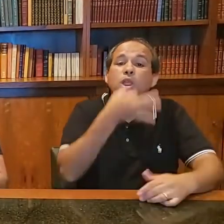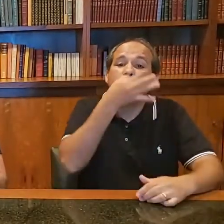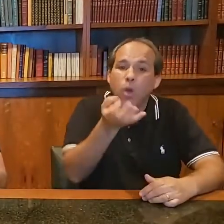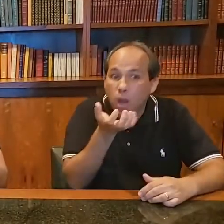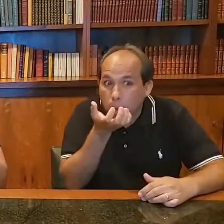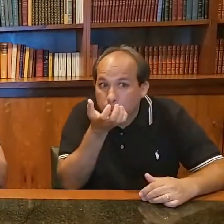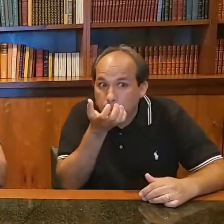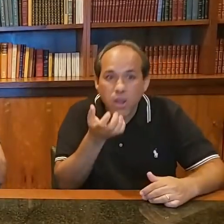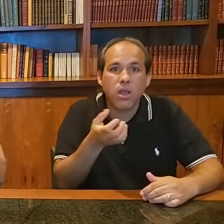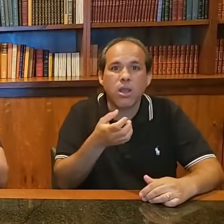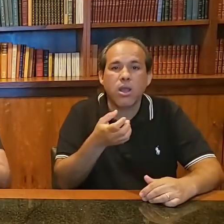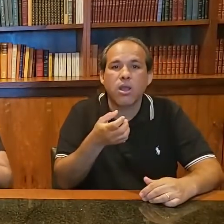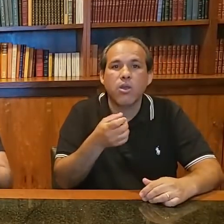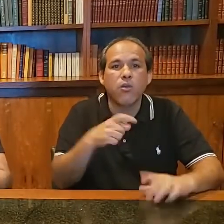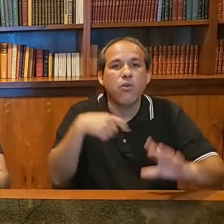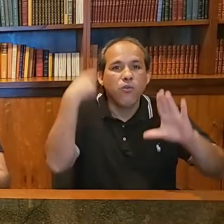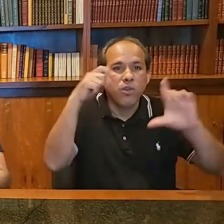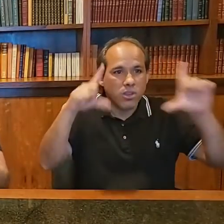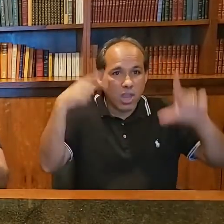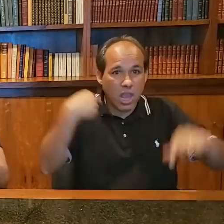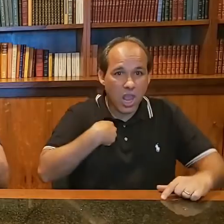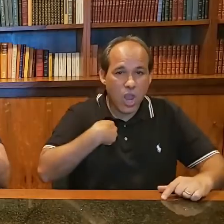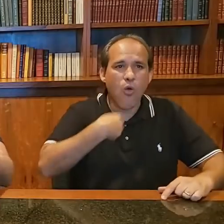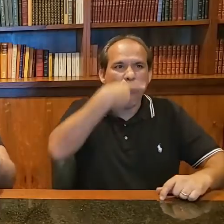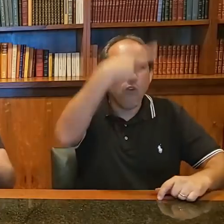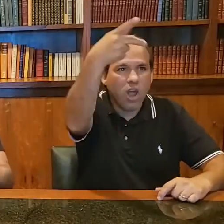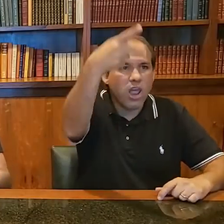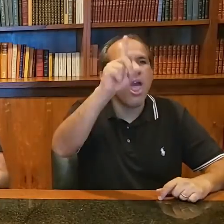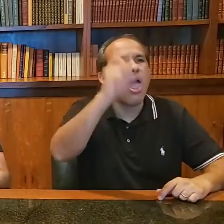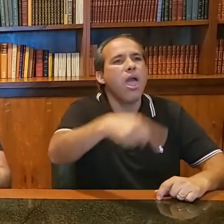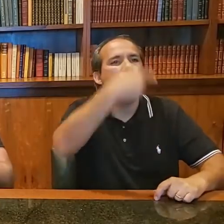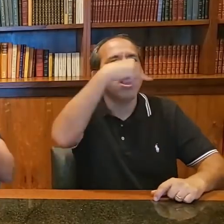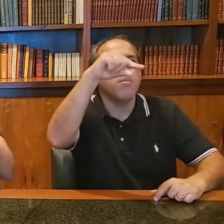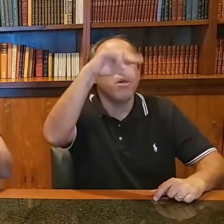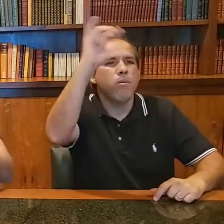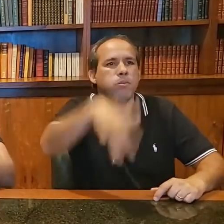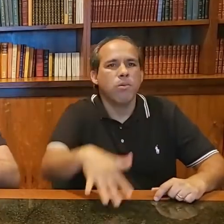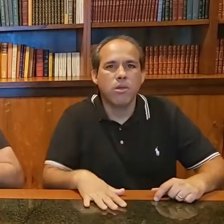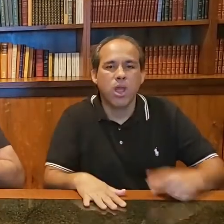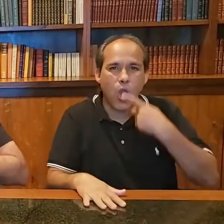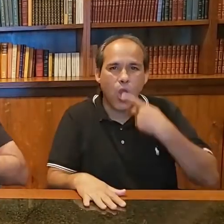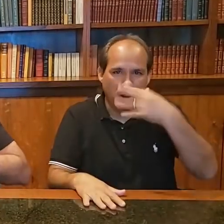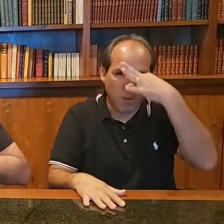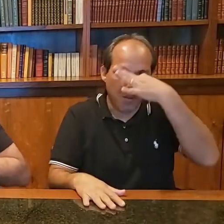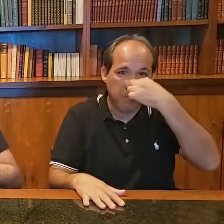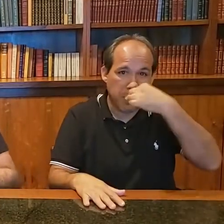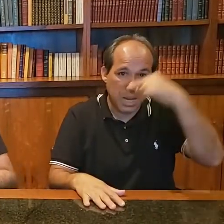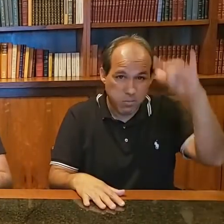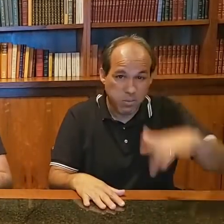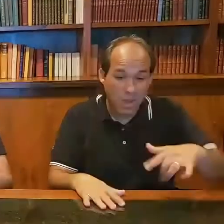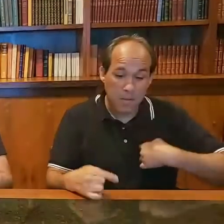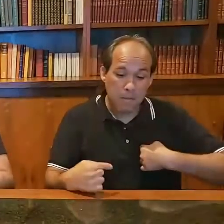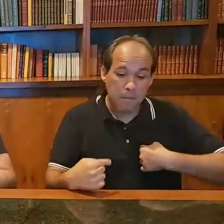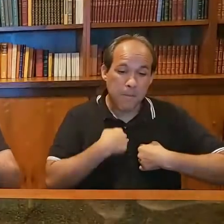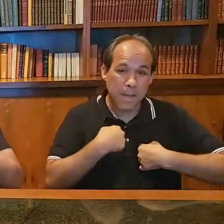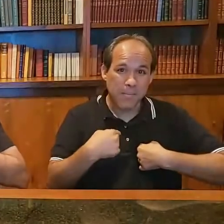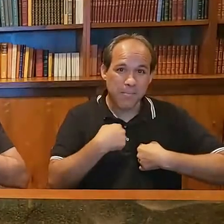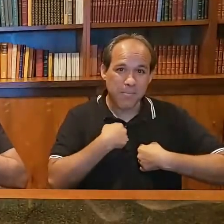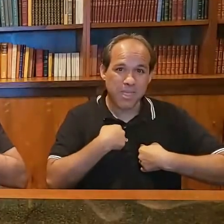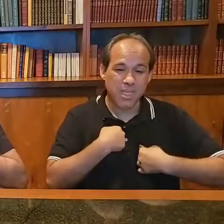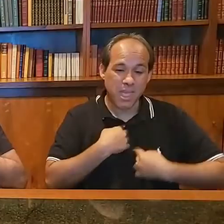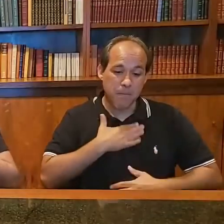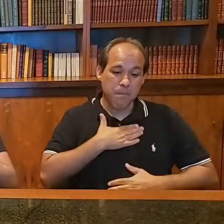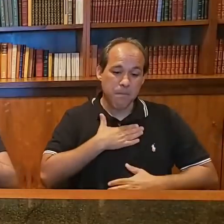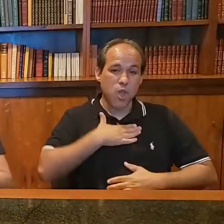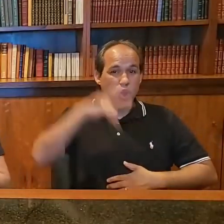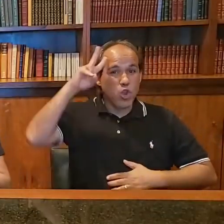áudio, um vídeo, eu falando que era gripezinha. Eu falei que era gripezinha para mim, né, pela meu